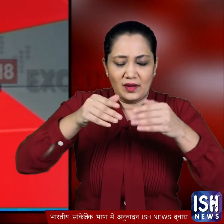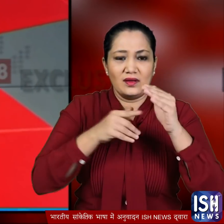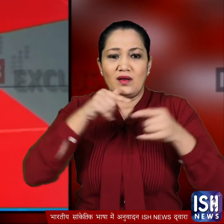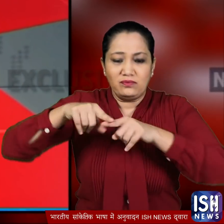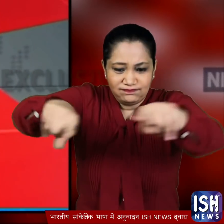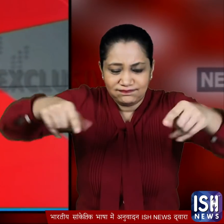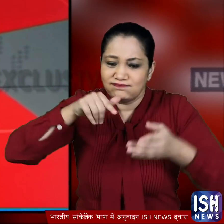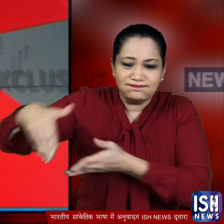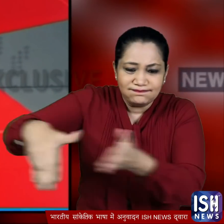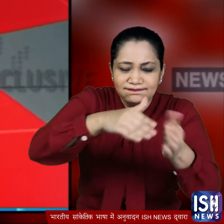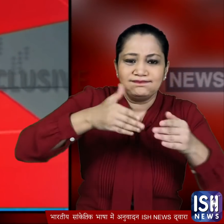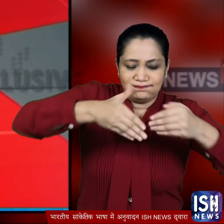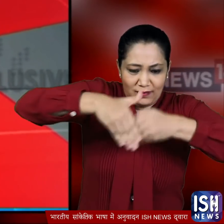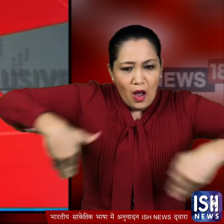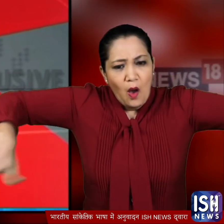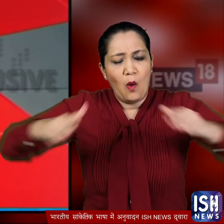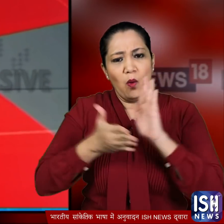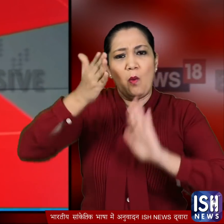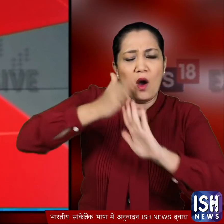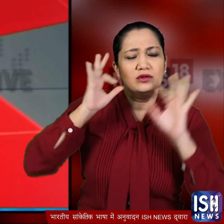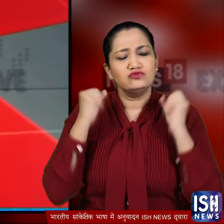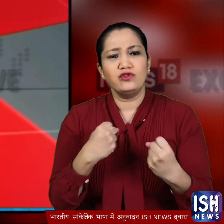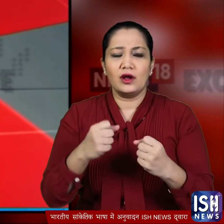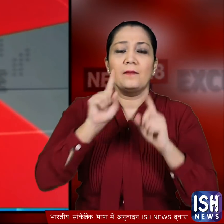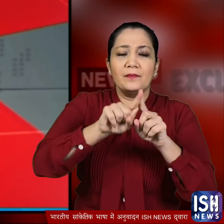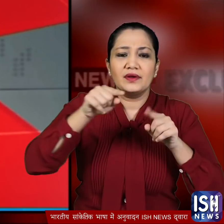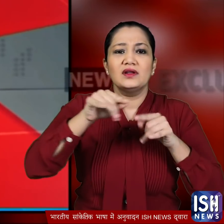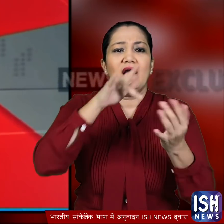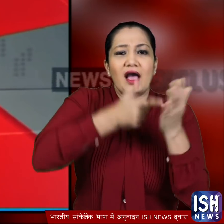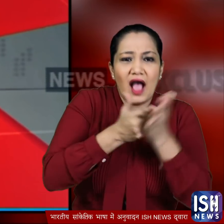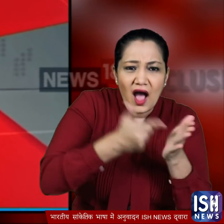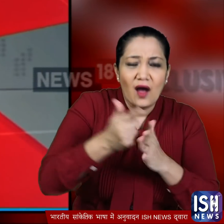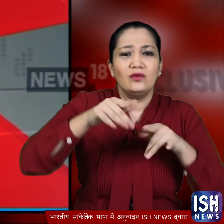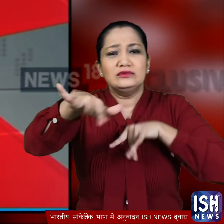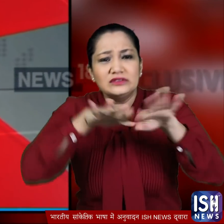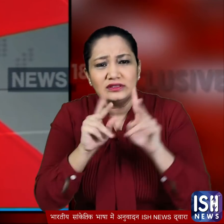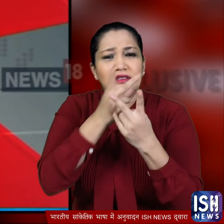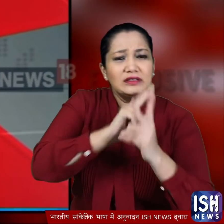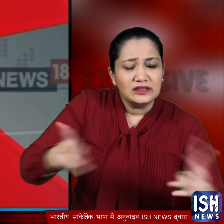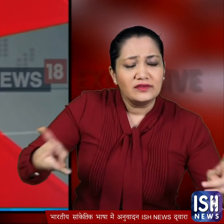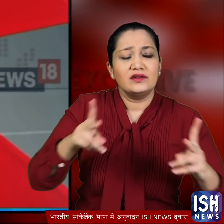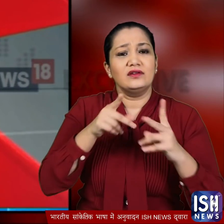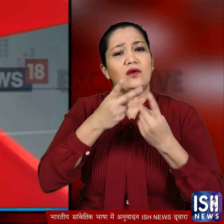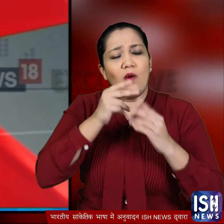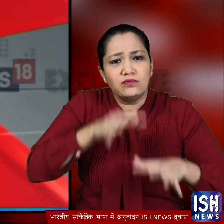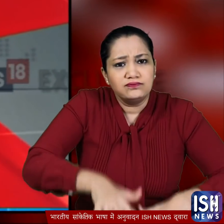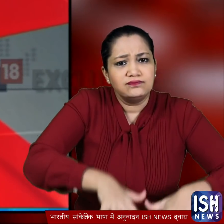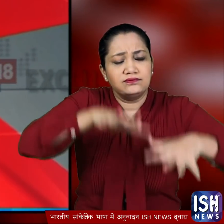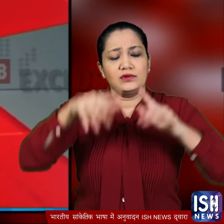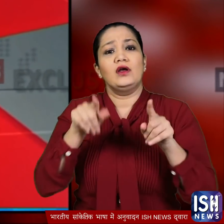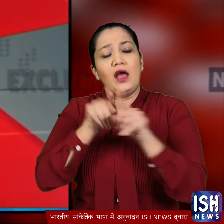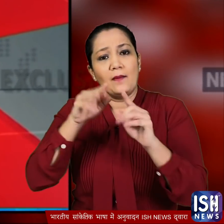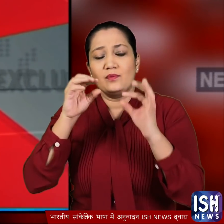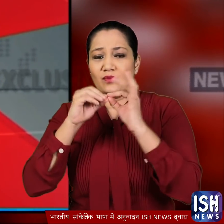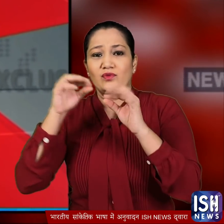अभी सुरक्षित हैं, जबकि वहां नदियों के किनारे बसे गांव, कस्बे और शहर पानी में डूबते जा रहे हैं, जिनमें बूढ़ी गंडक नदी के किनारे बसा मुजफ्फरपुर भी